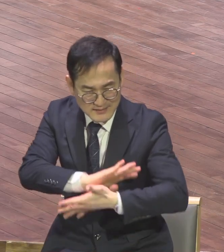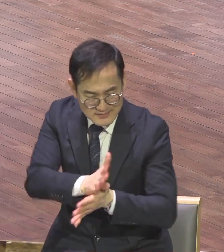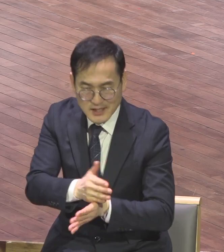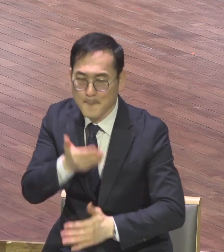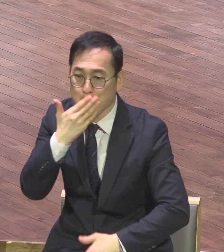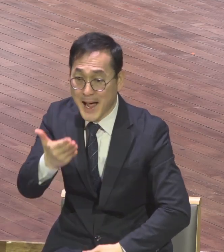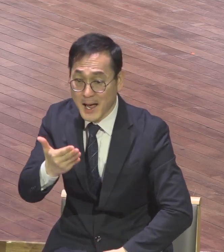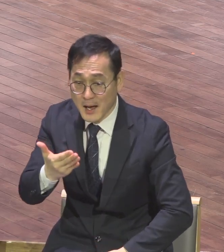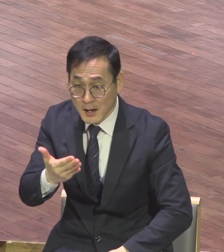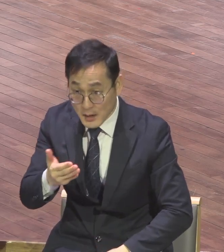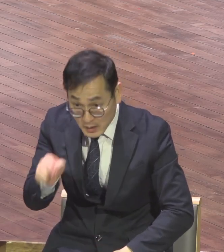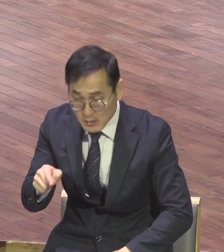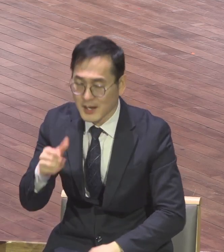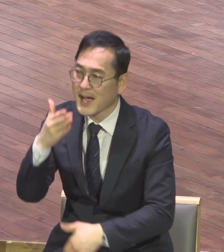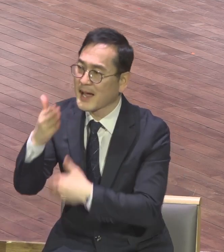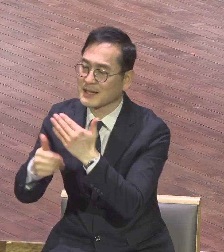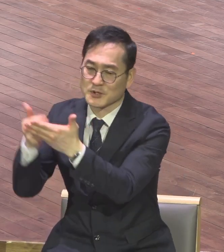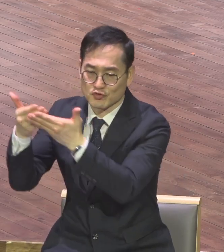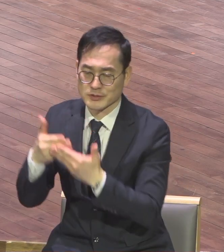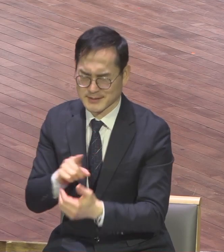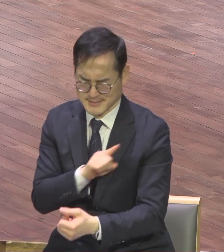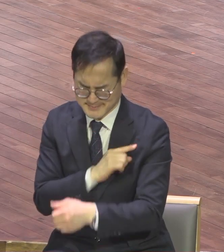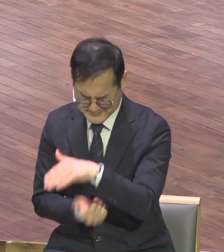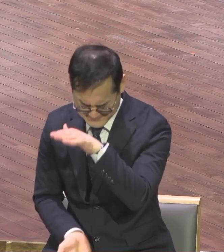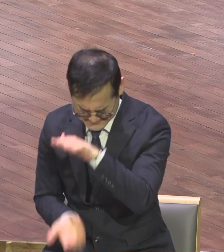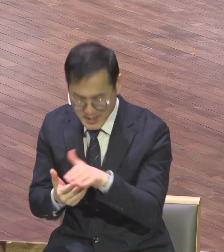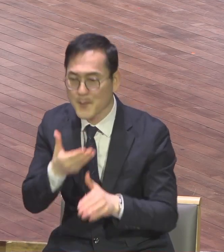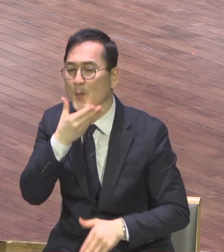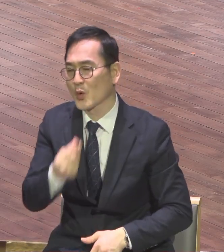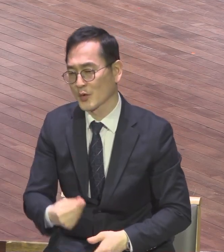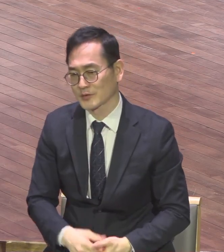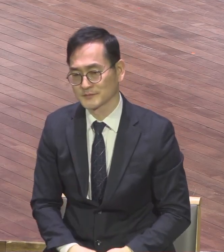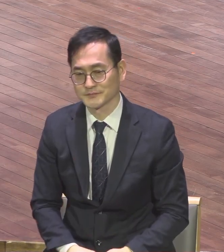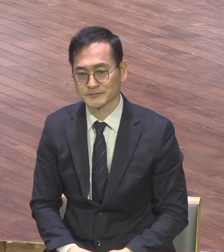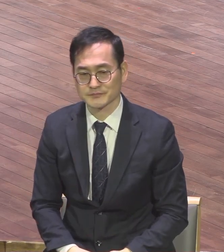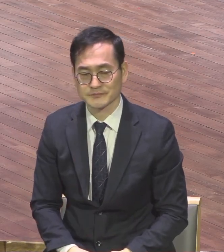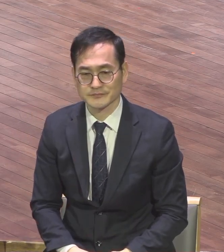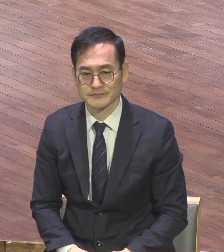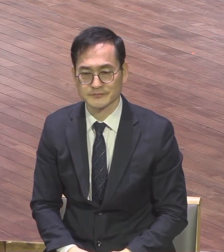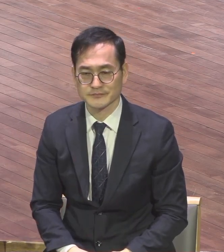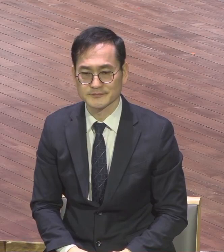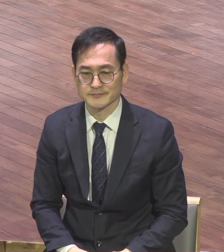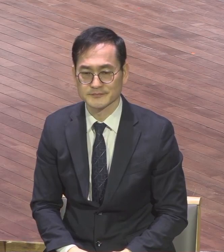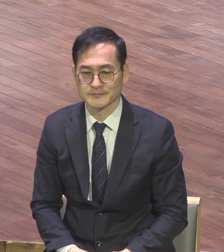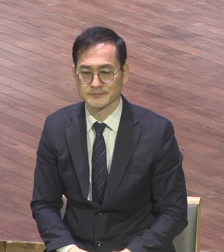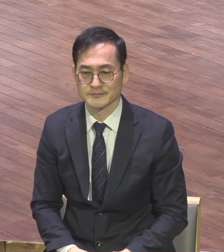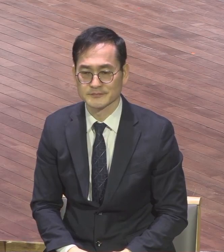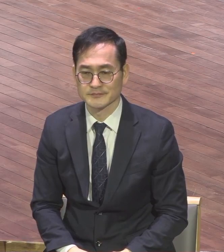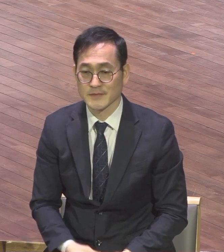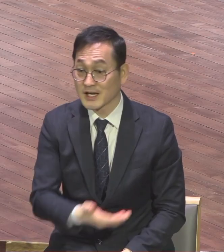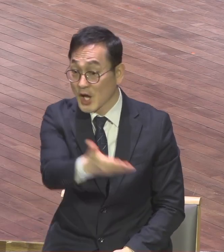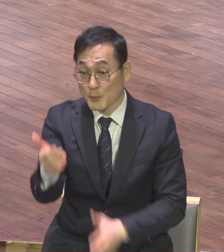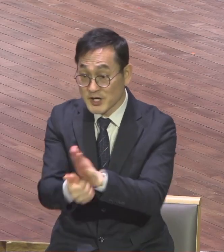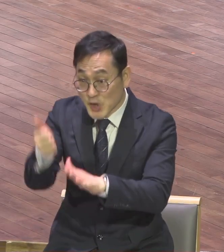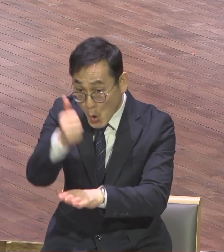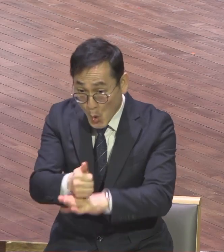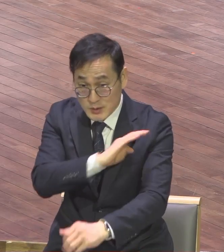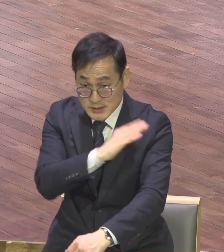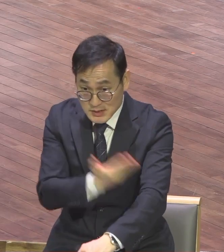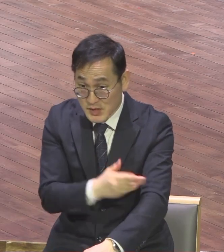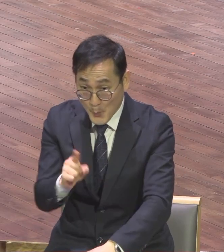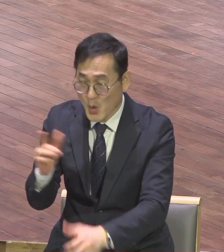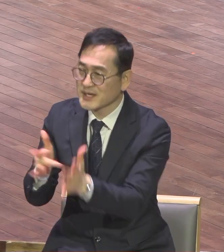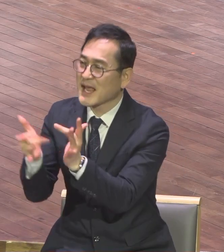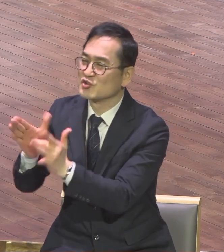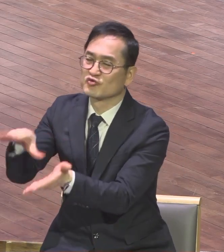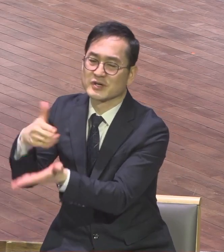복입니다. 그래서 우리에게는 하나님 나라의 사람이, 우리 예언의 성도들에게는 예수 그리스도가 성공이고 능력이고